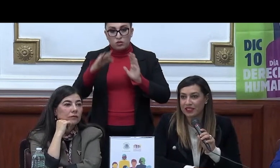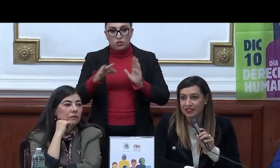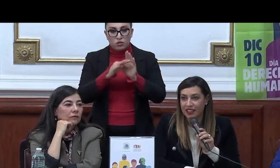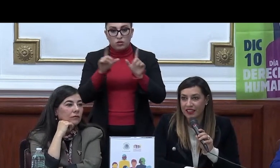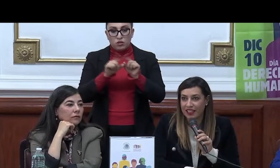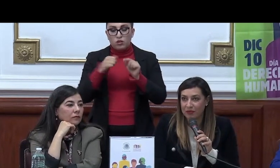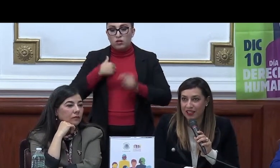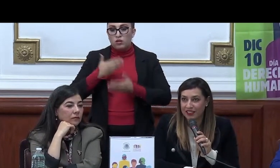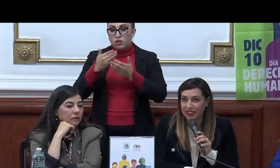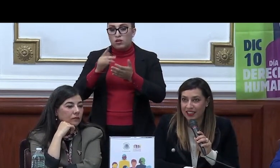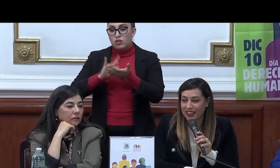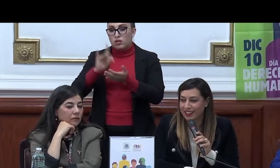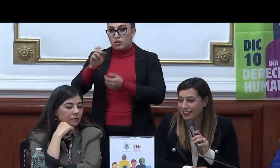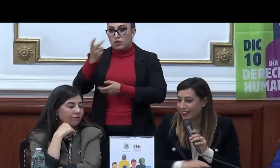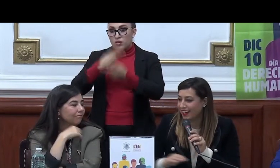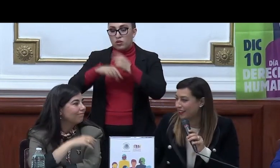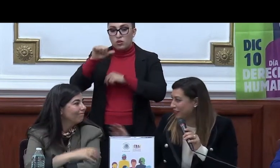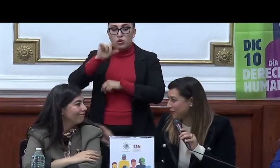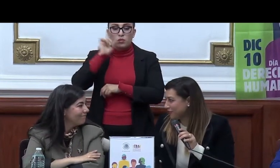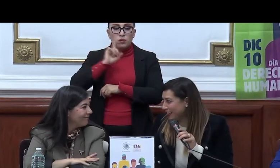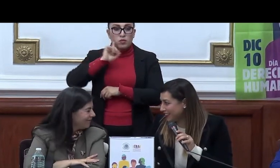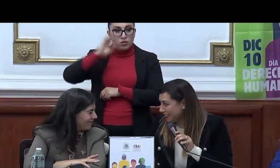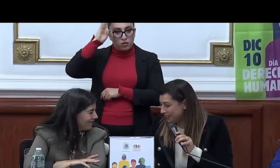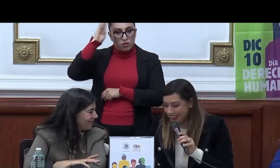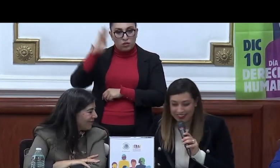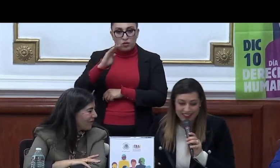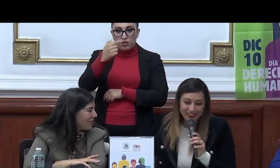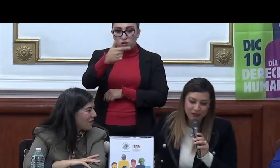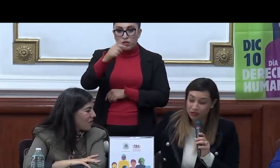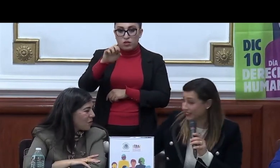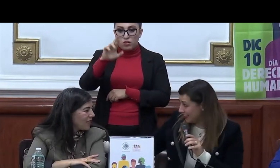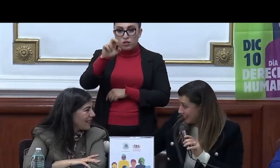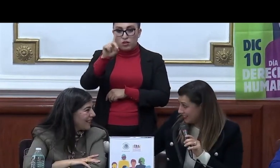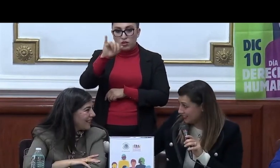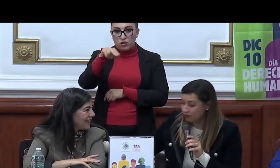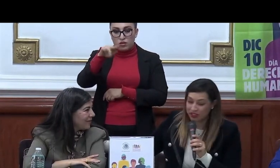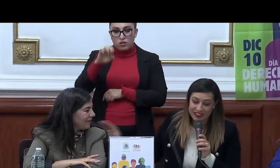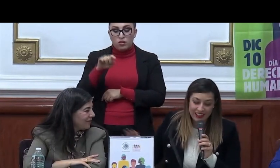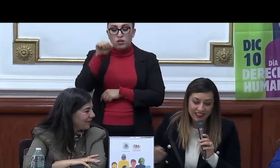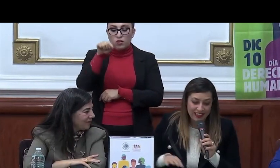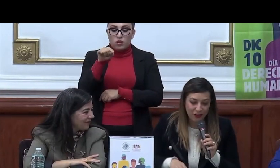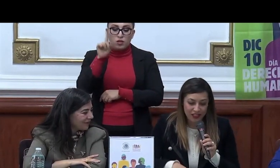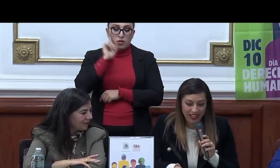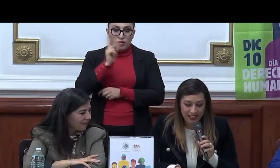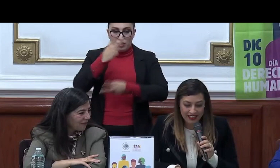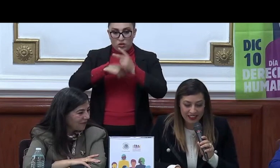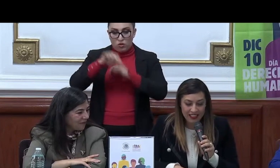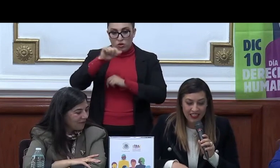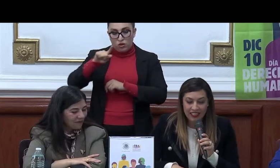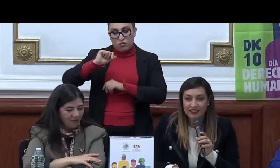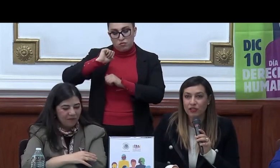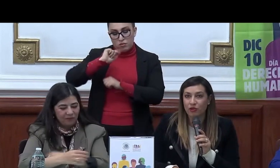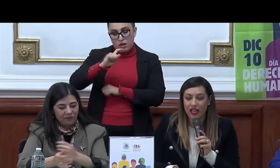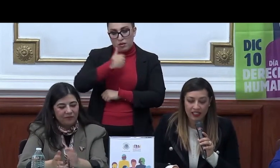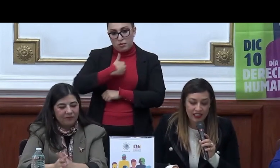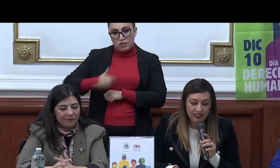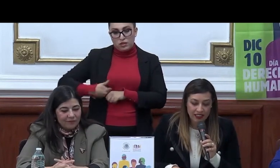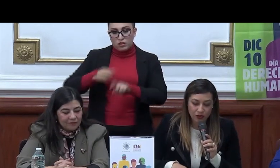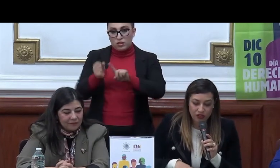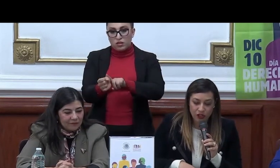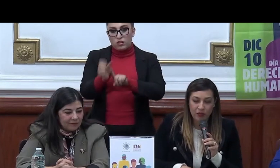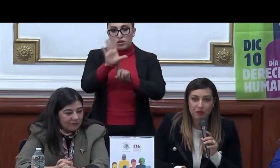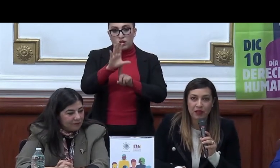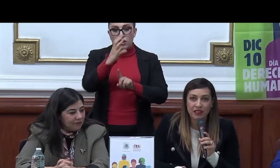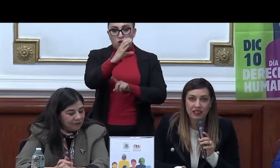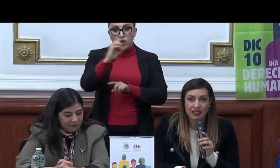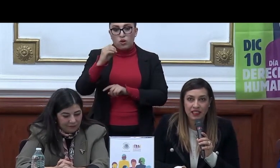la presencia de la maestra Geraldina González de la Vega Hernández. Muchas gracias por estar el día de hoy aquí, que es titular del